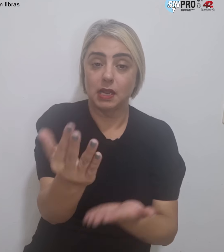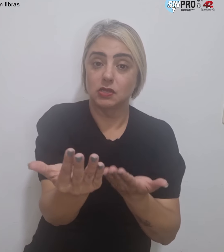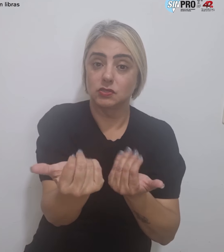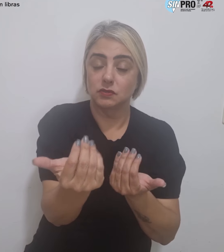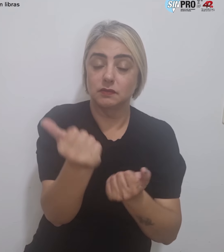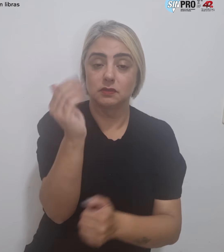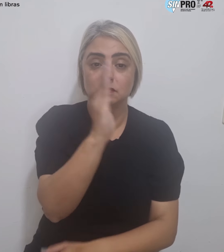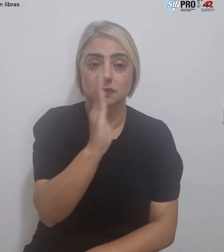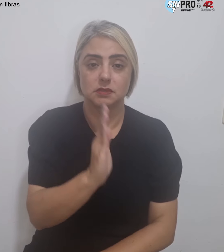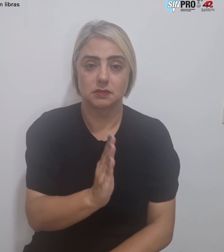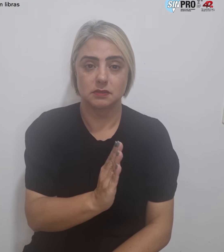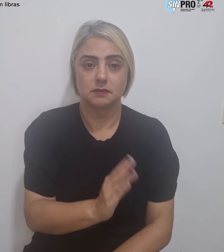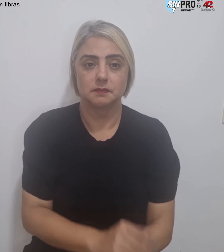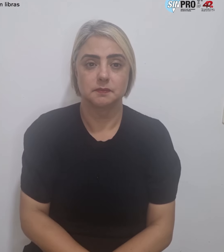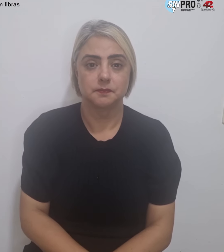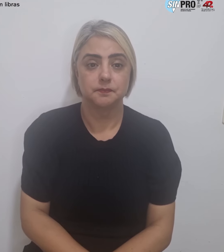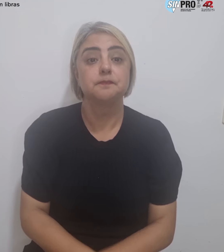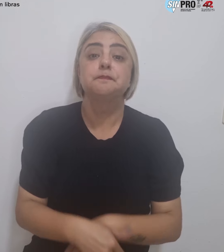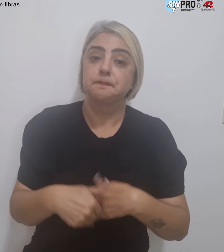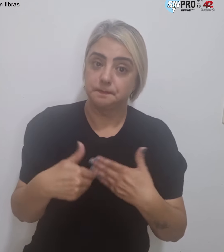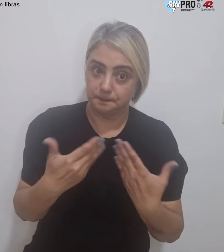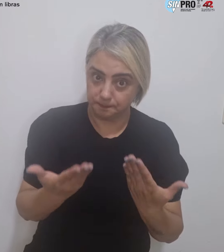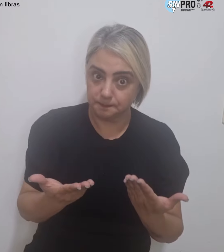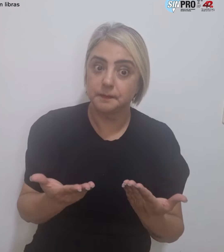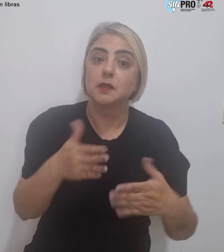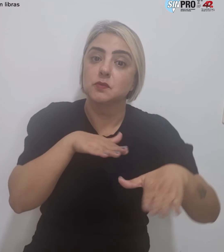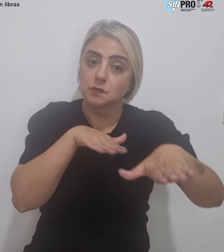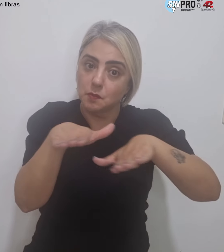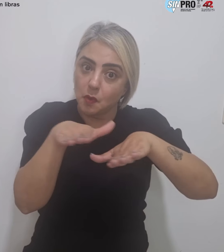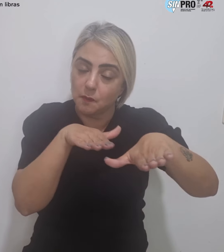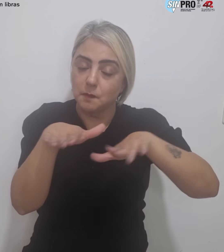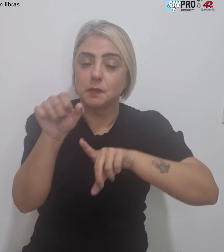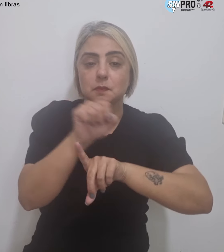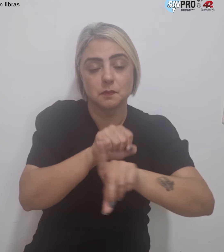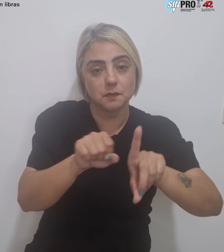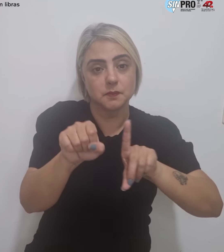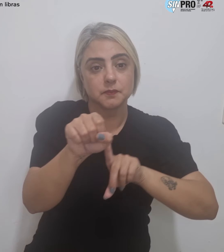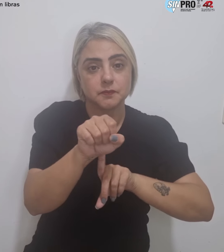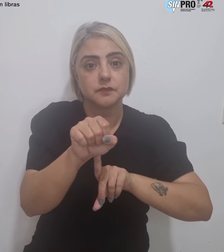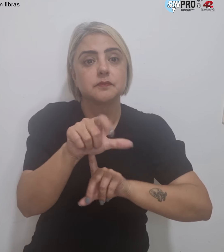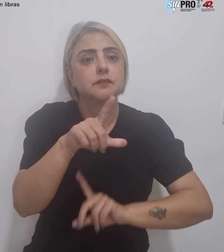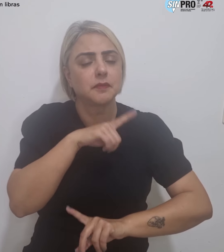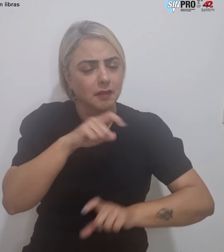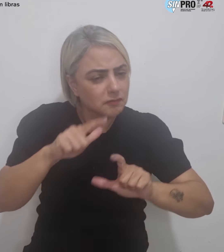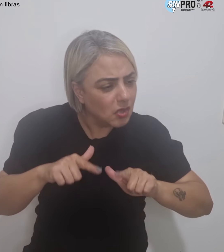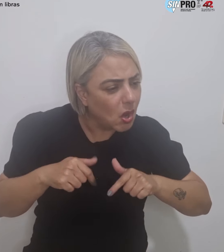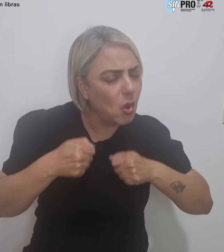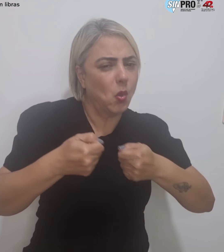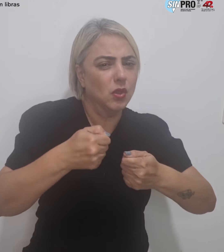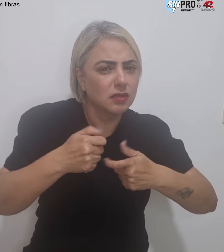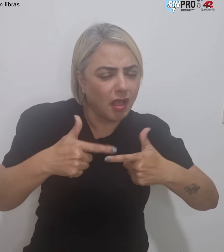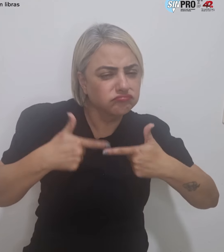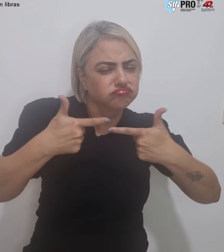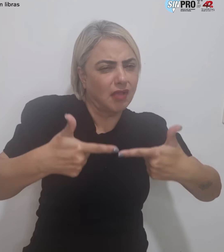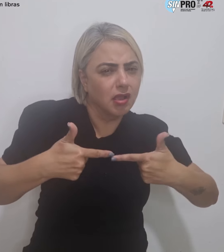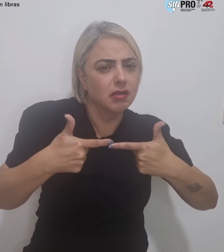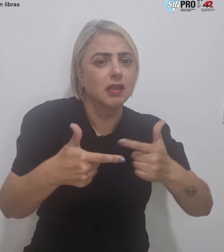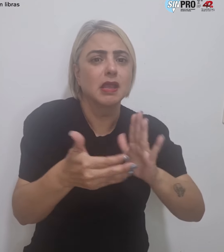brasileira. Assim, os movimentos sociais devem lutar pela revogação da reforma do